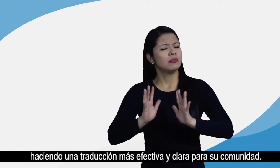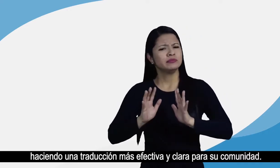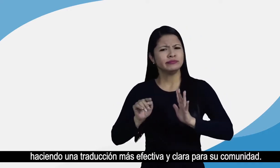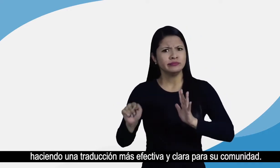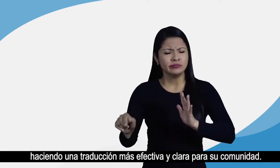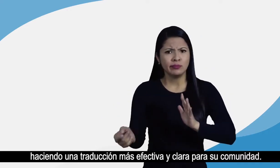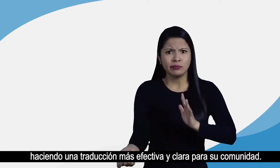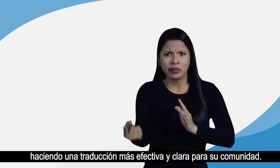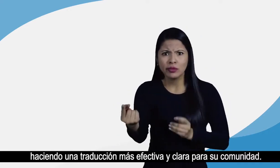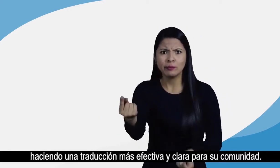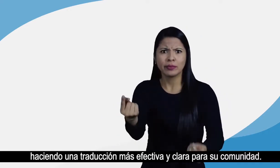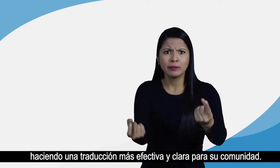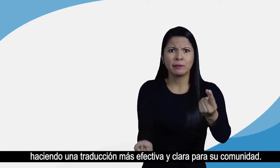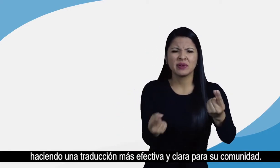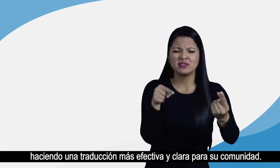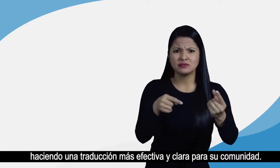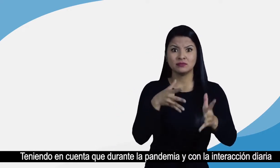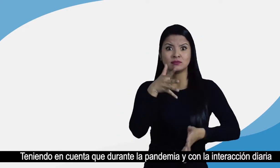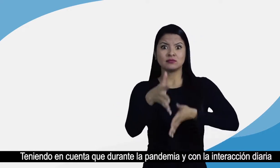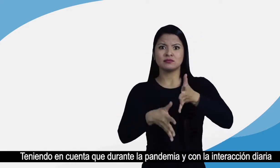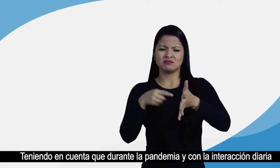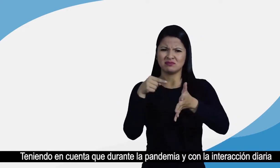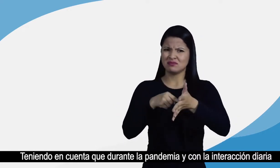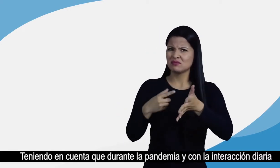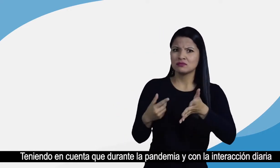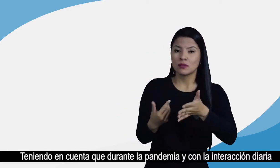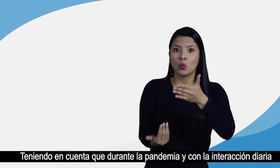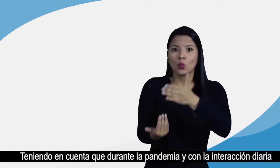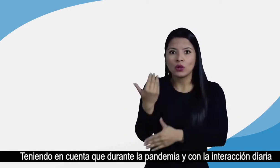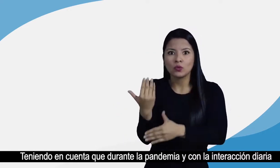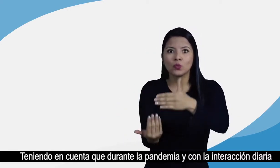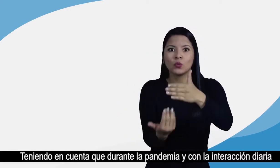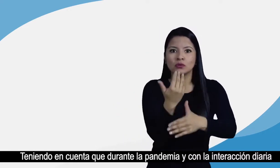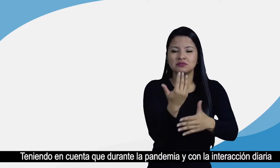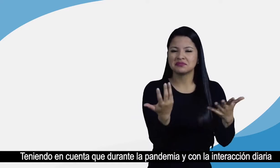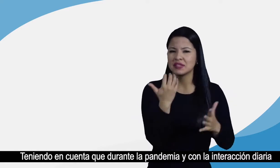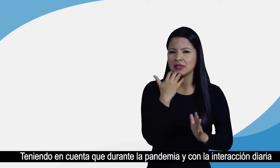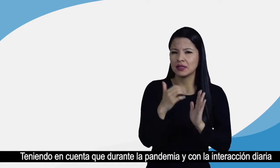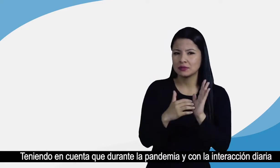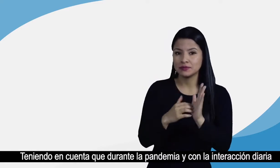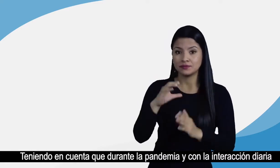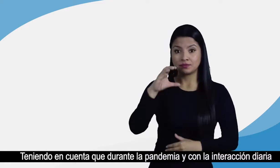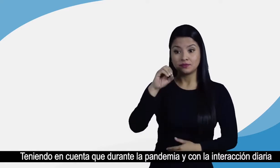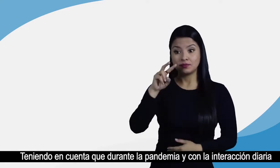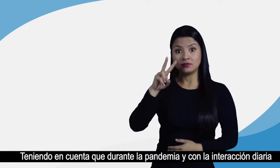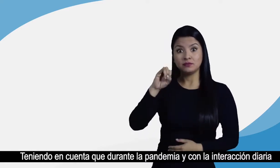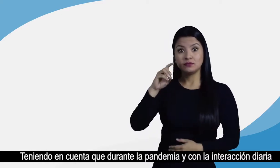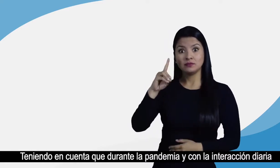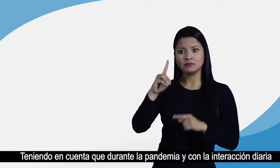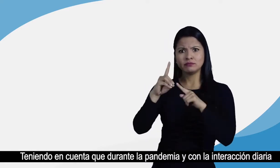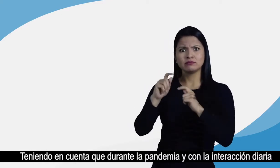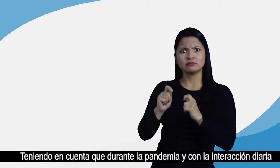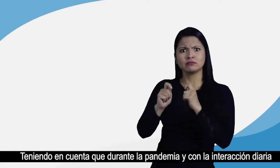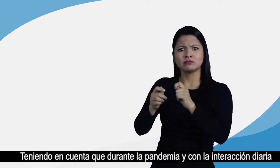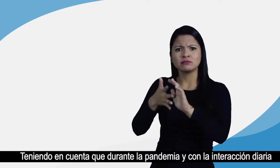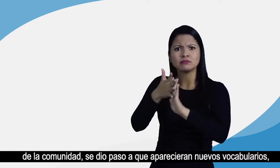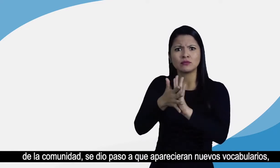y clara para su comunidad, teniendo en cuenta que durante la pandemia y con la interacción diaria de la